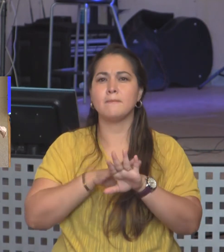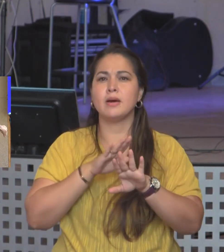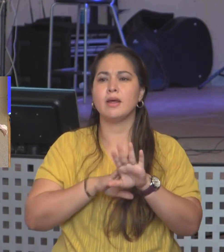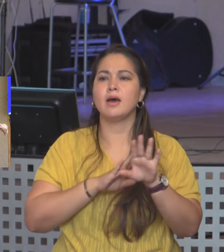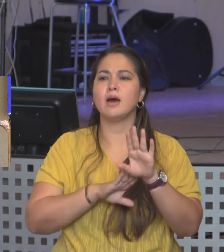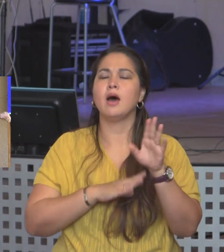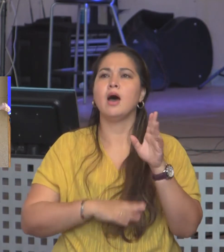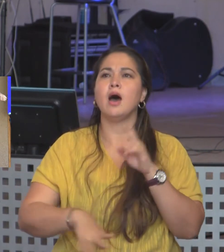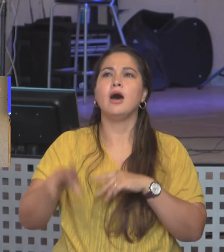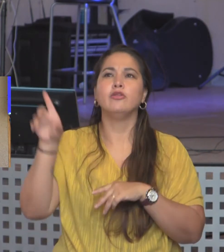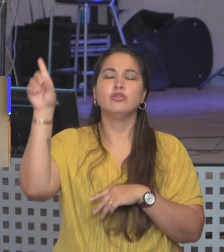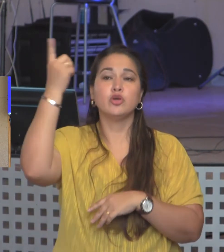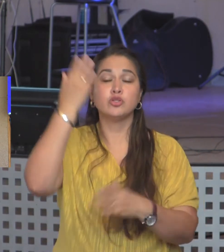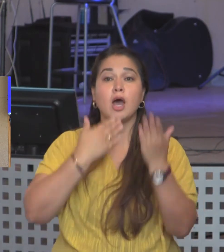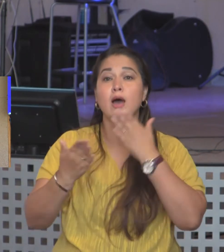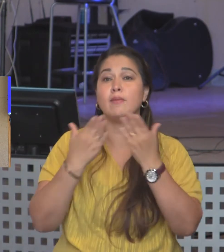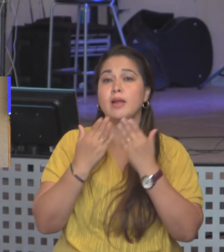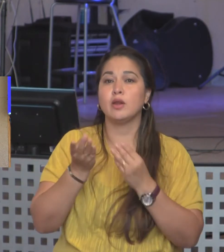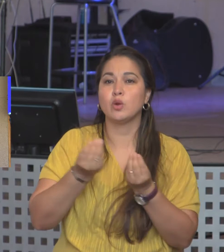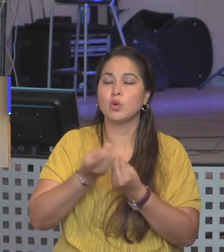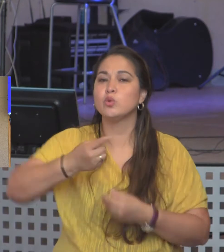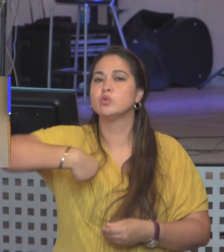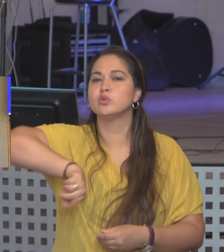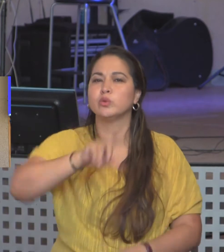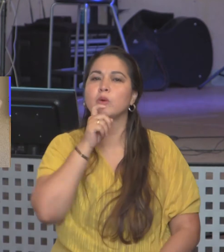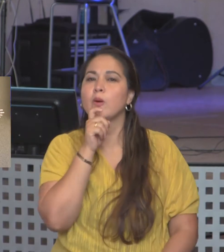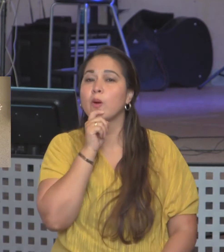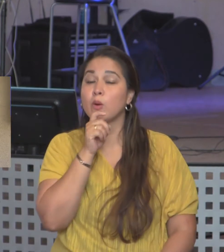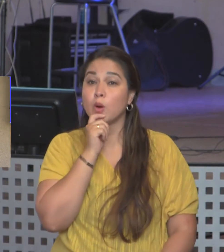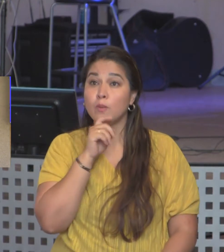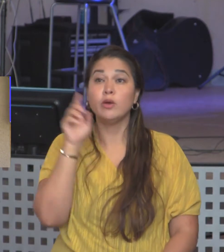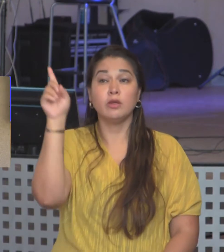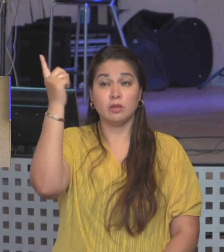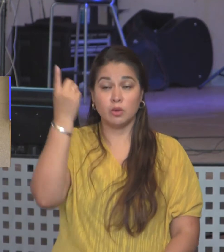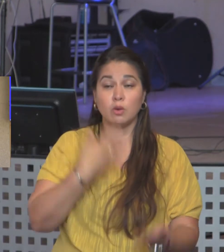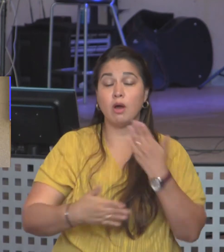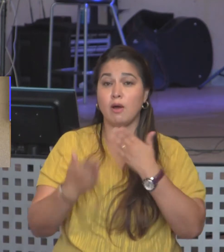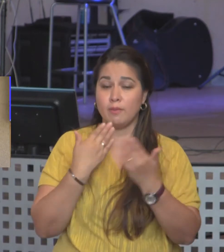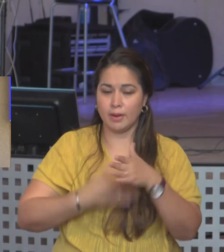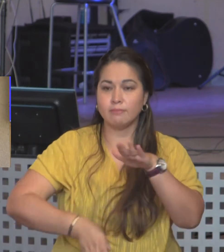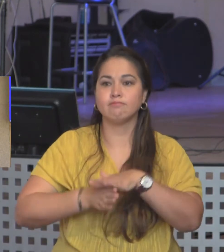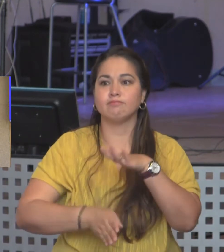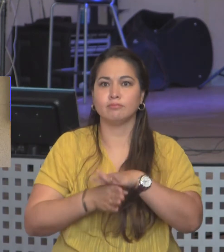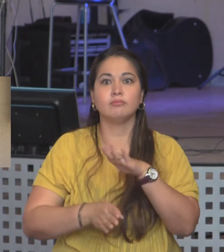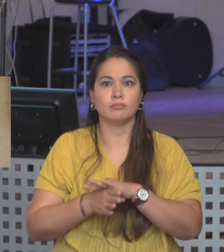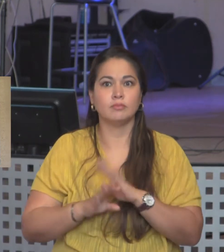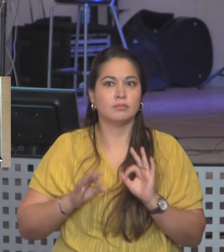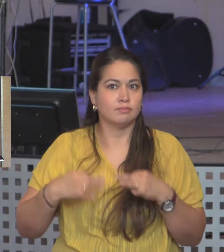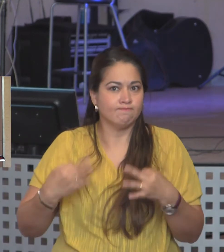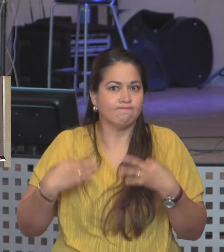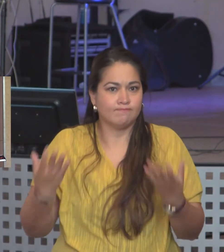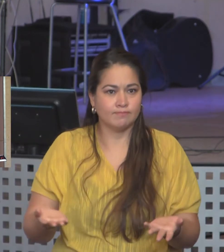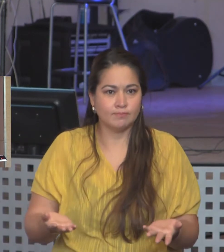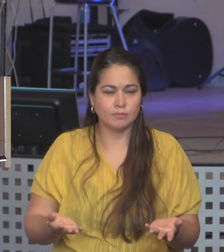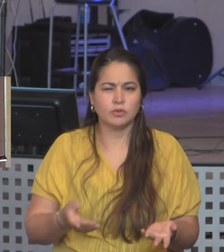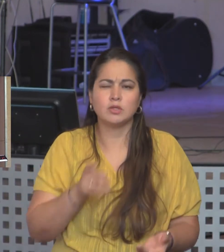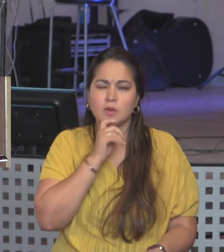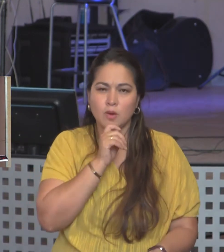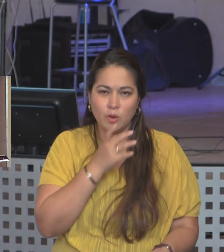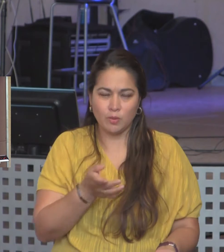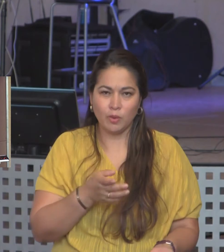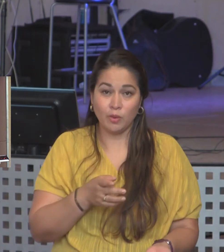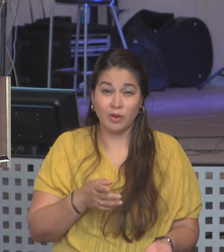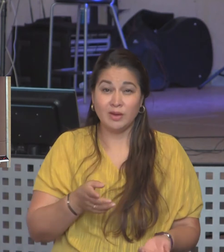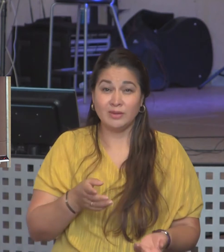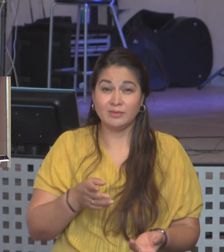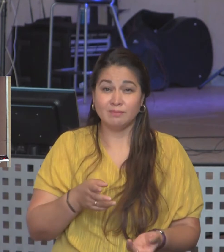hablado Dios y cómo nos va a seguir hablando, porque Él va a seguir hablando, siempre ha estado hablando, pues nos vamos a dar cuenta